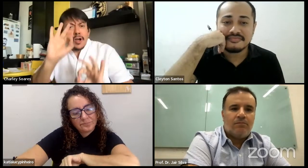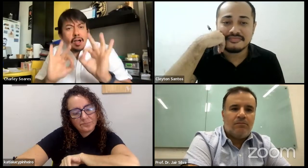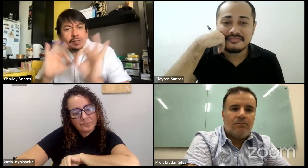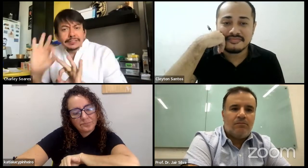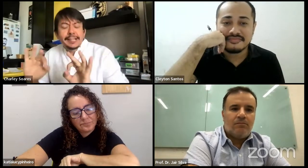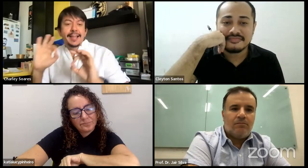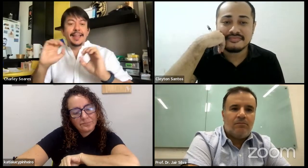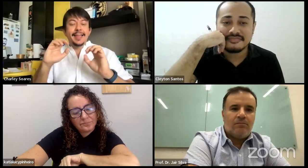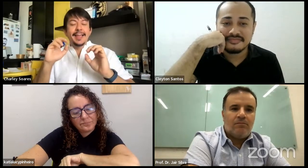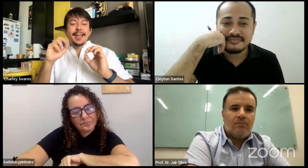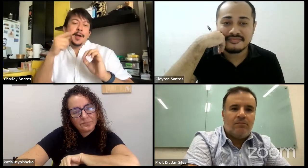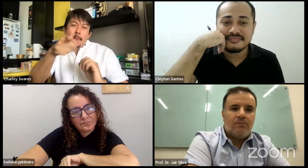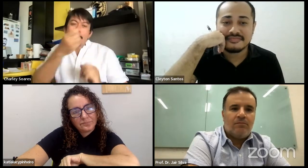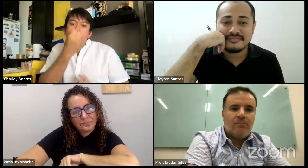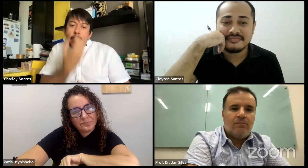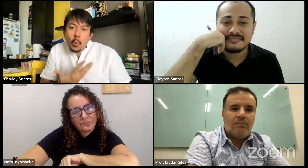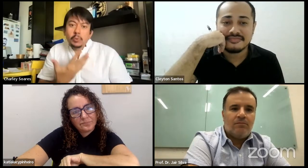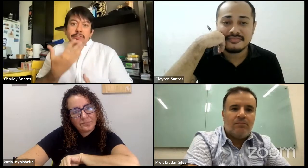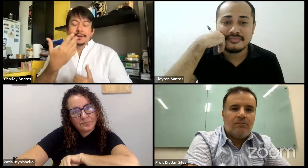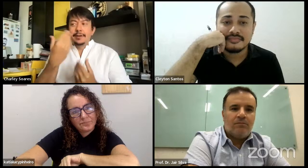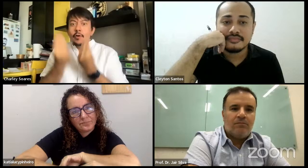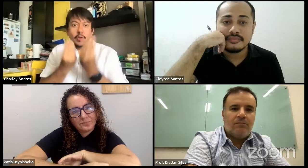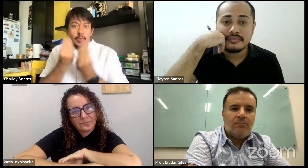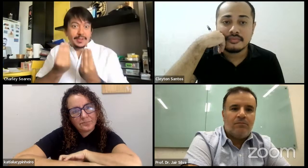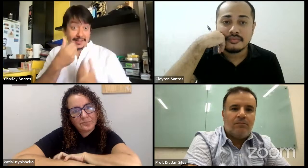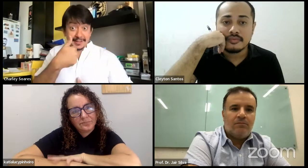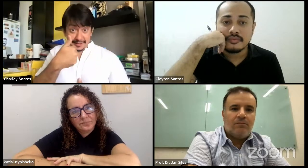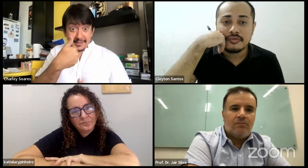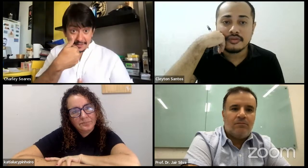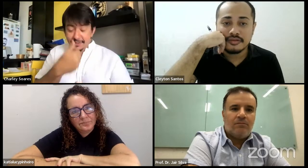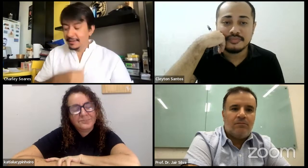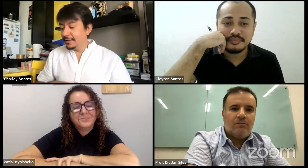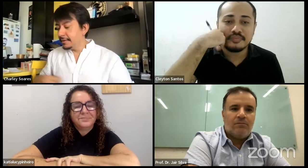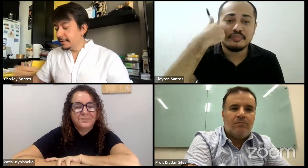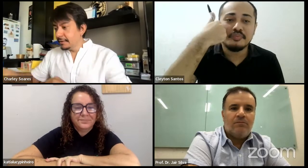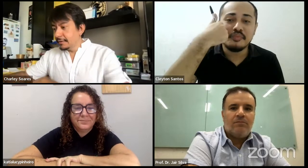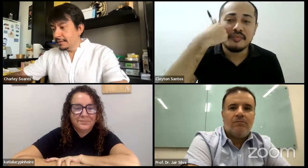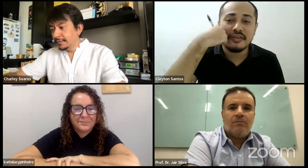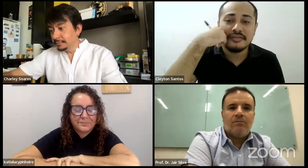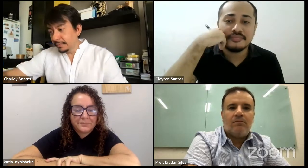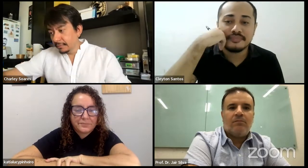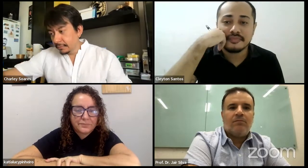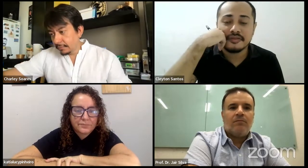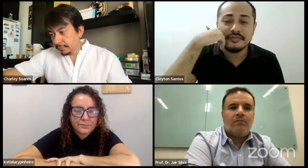Então, excelente a fórmula, a estruturação era a sua dissertação. Muito boa.